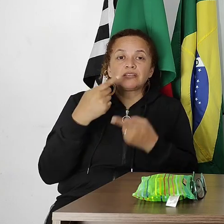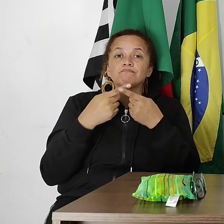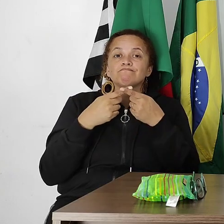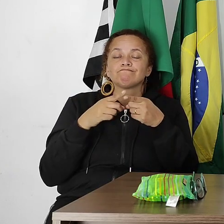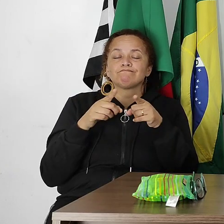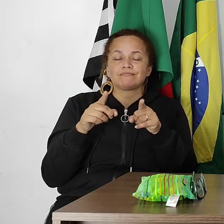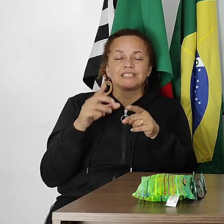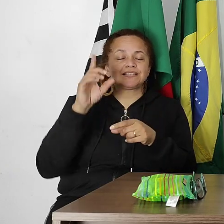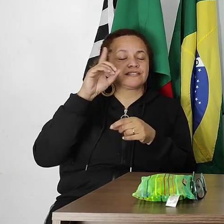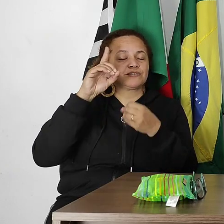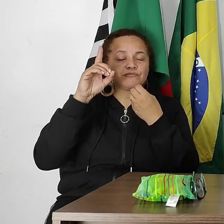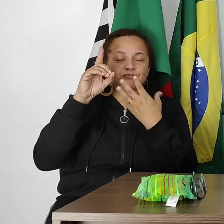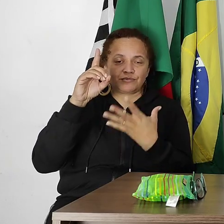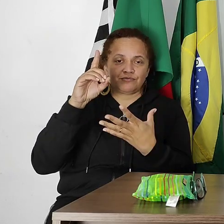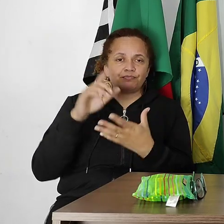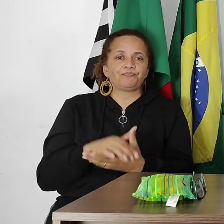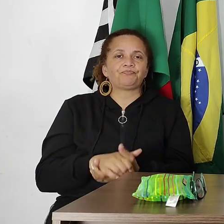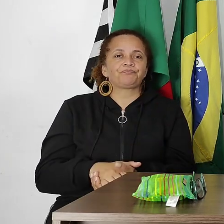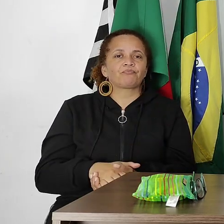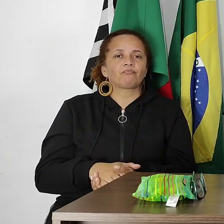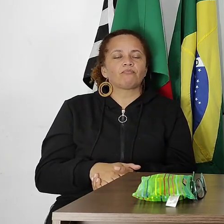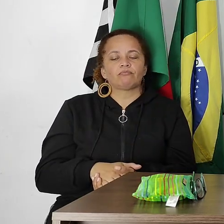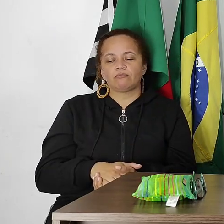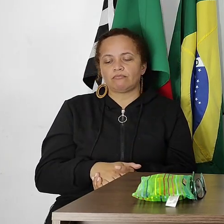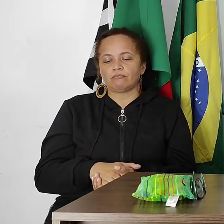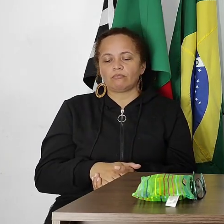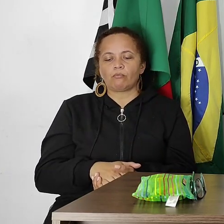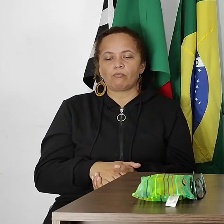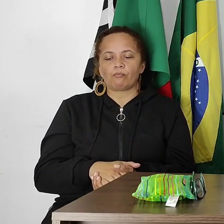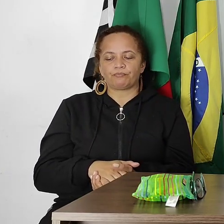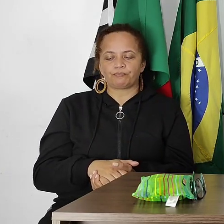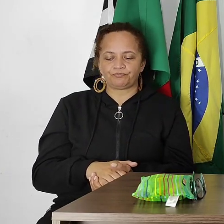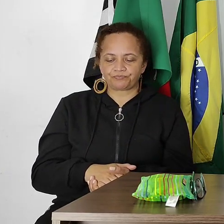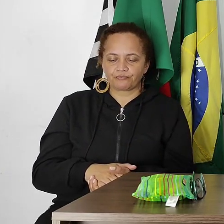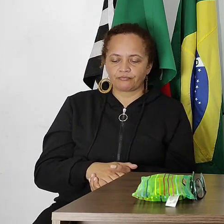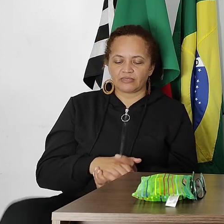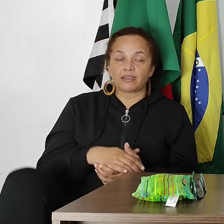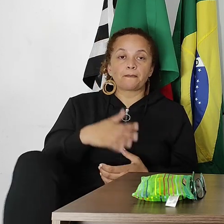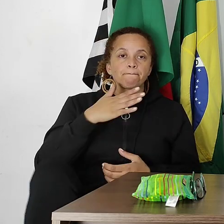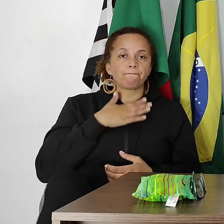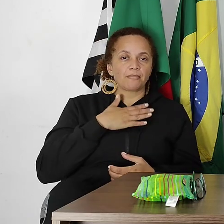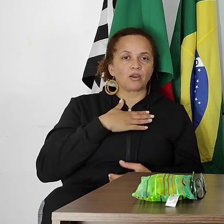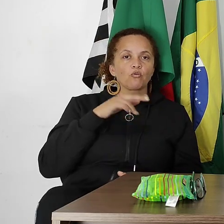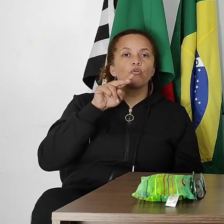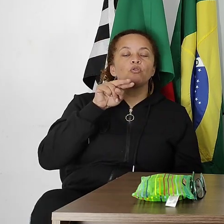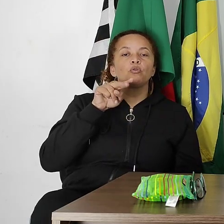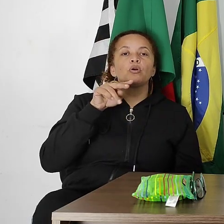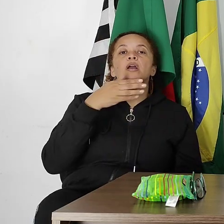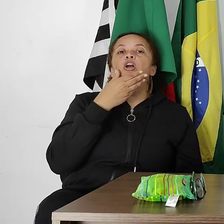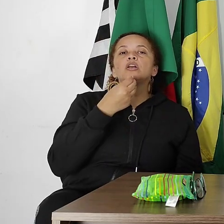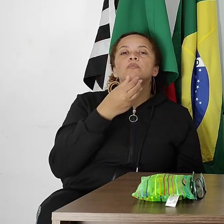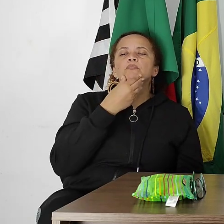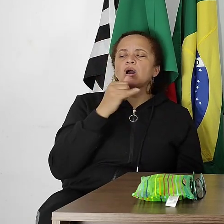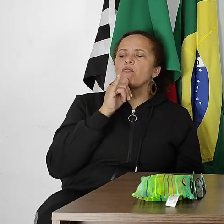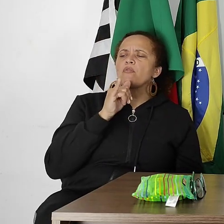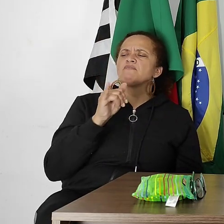bom. E, enfim, e aí se levantou um irmão meu falando assim, não, falou pro meu pai,